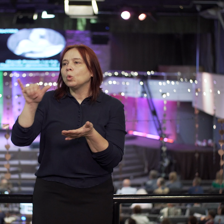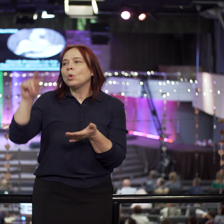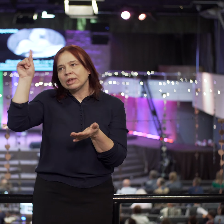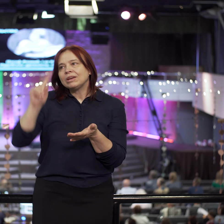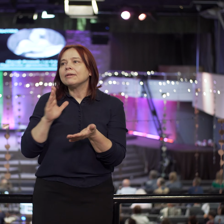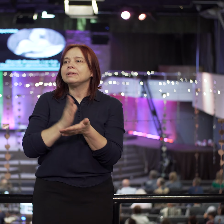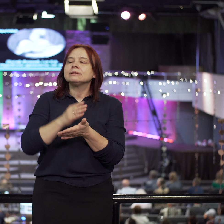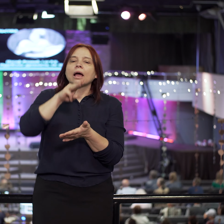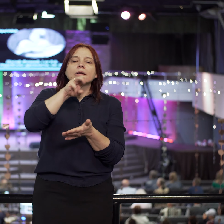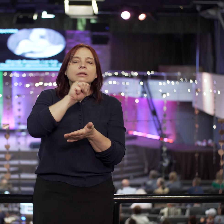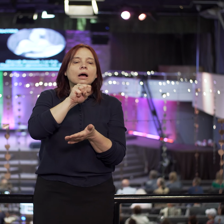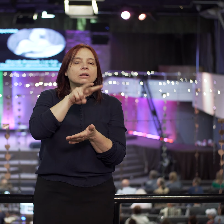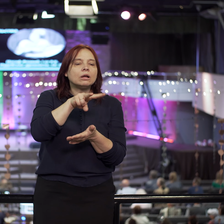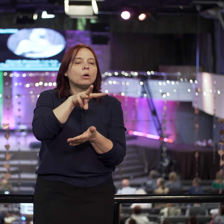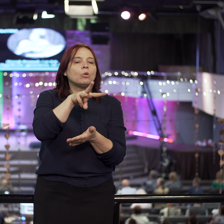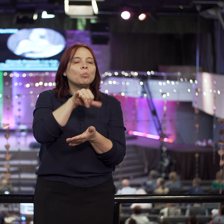сложился в